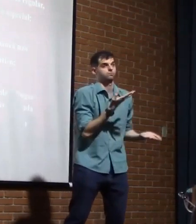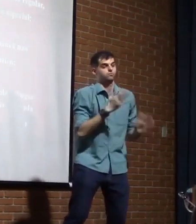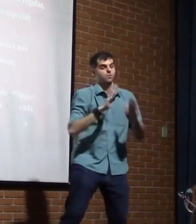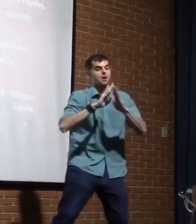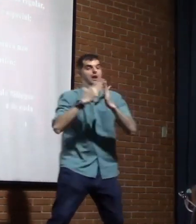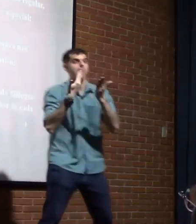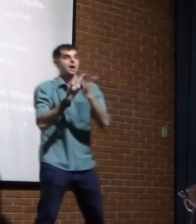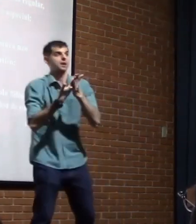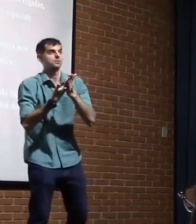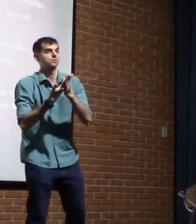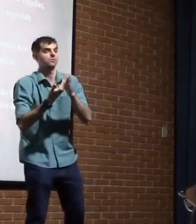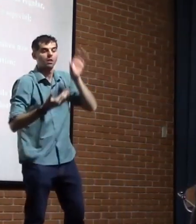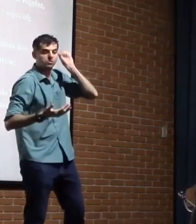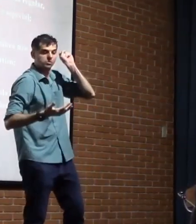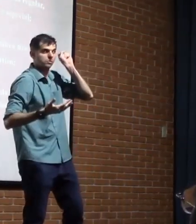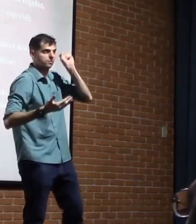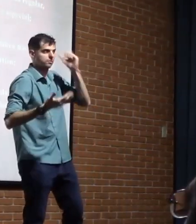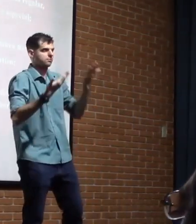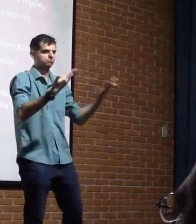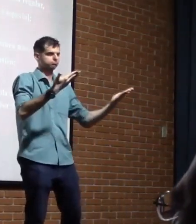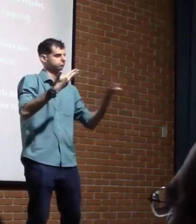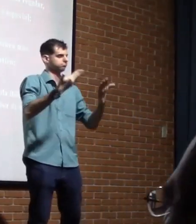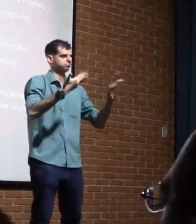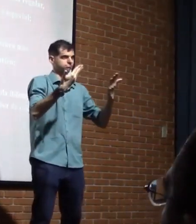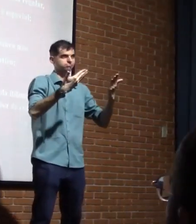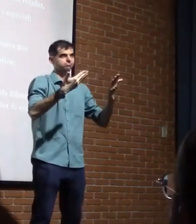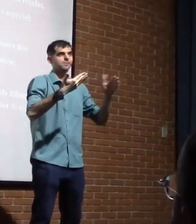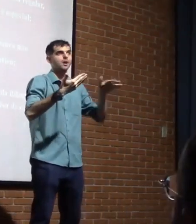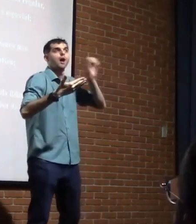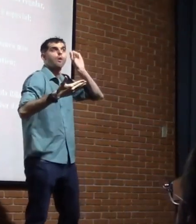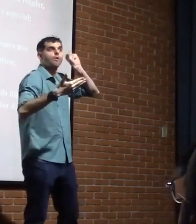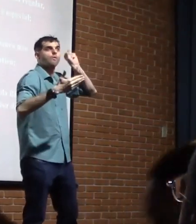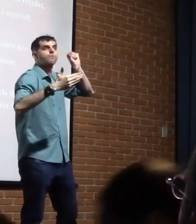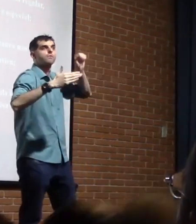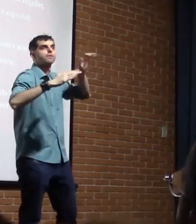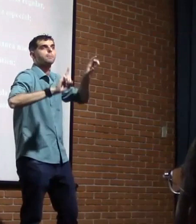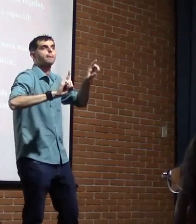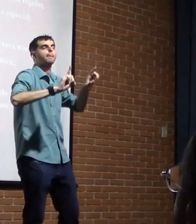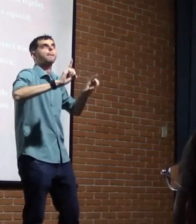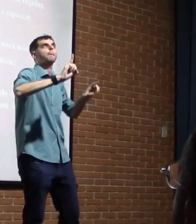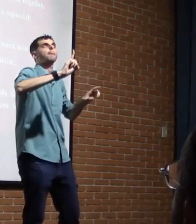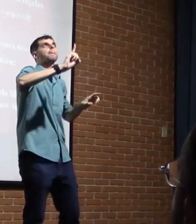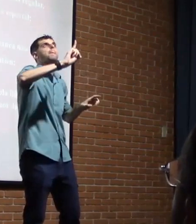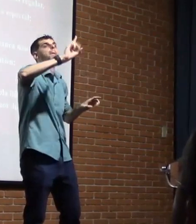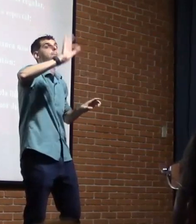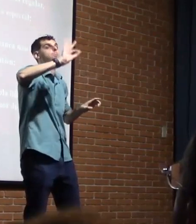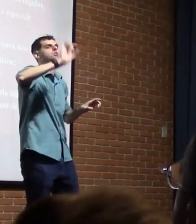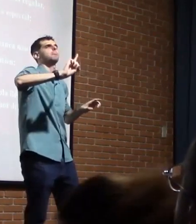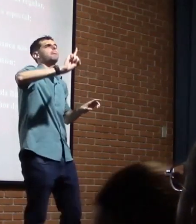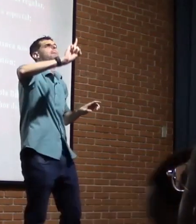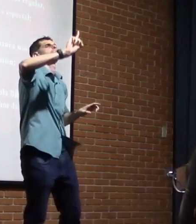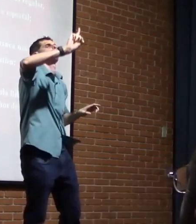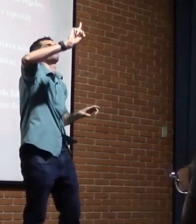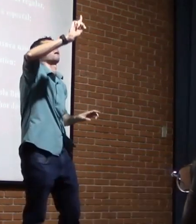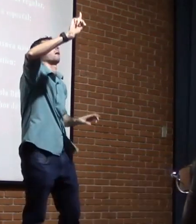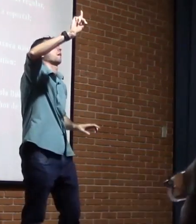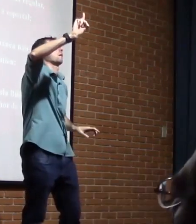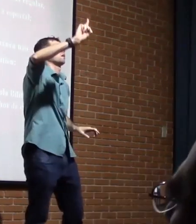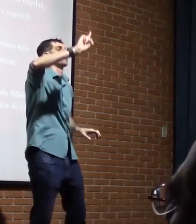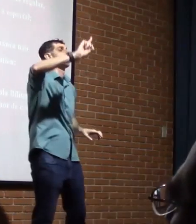por exemplo, numa escola ouvinte, numa escola para surdo, uma escola bilíngue. A gente sabe que uma escola